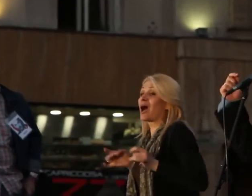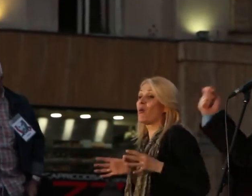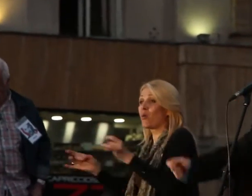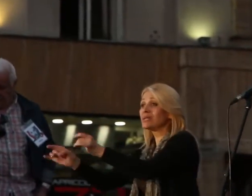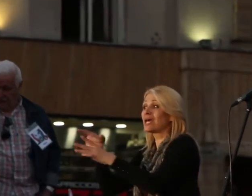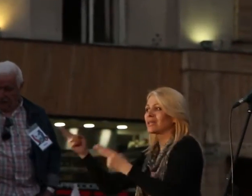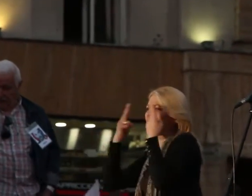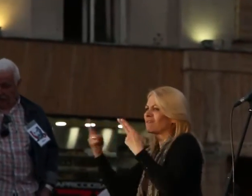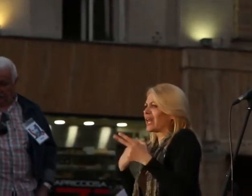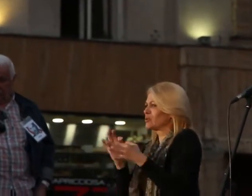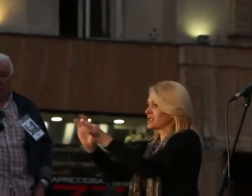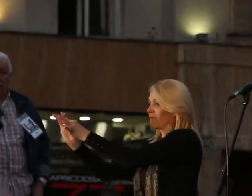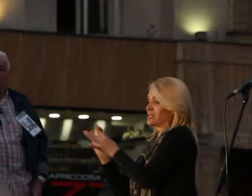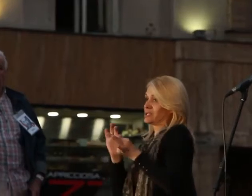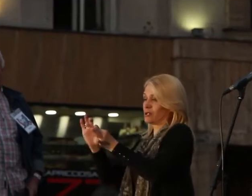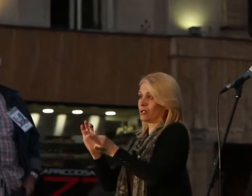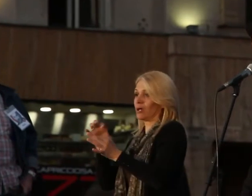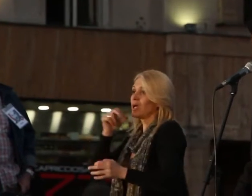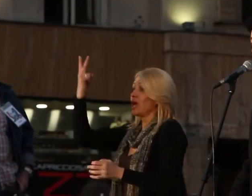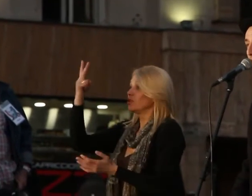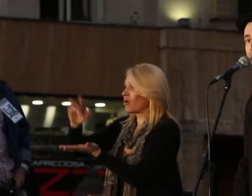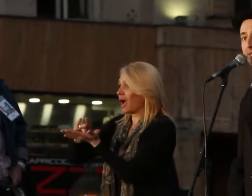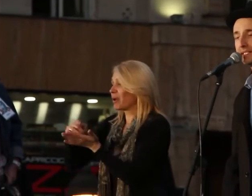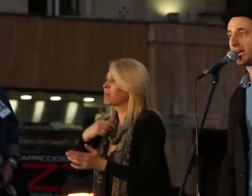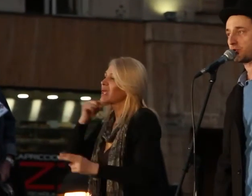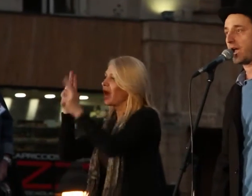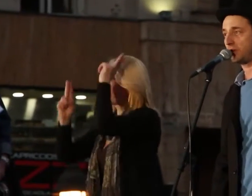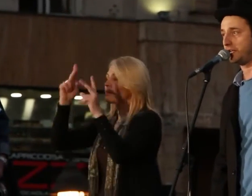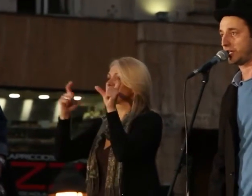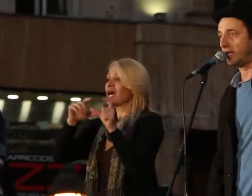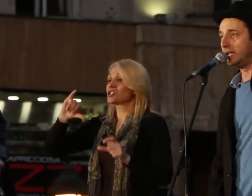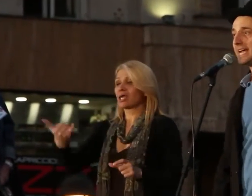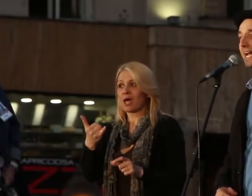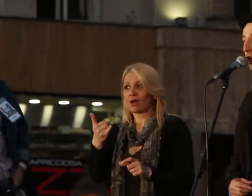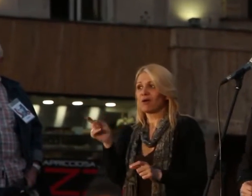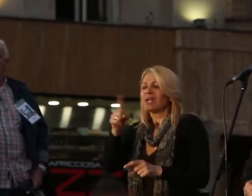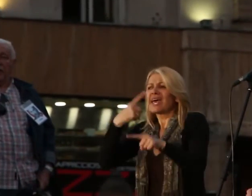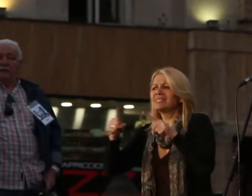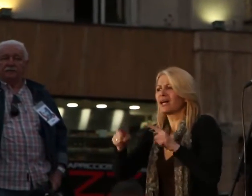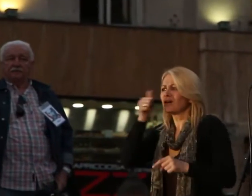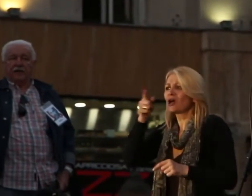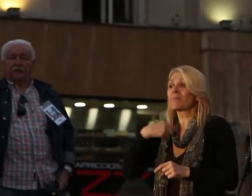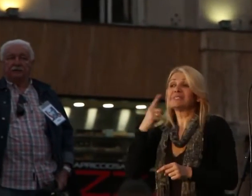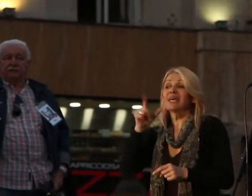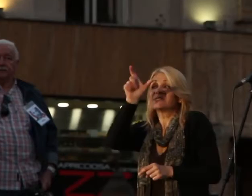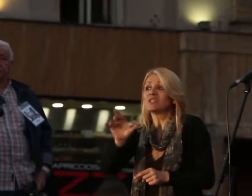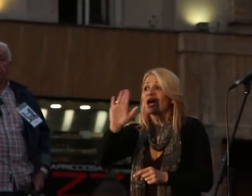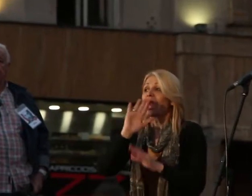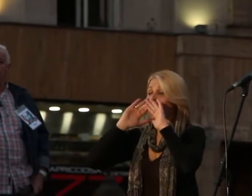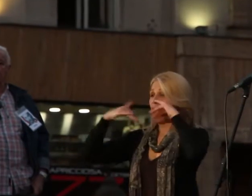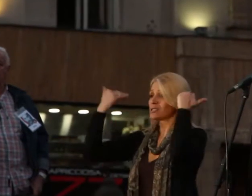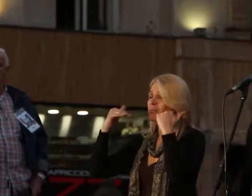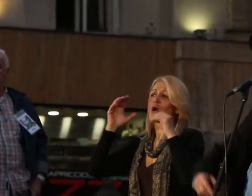jer nas te vrednosti vezuju. I 2. aprila mi glasamo za Sašu Jankovića, ne zato što nam se sviđa njegov